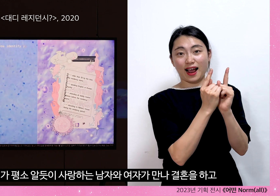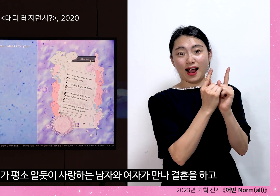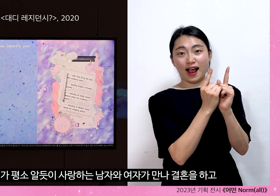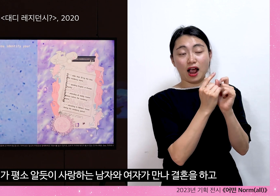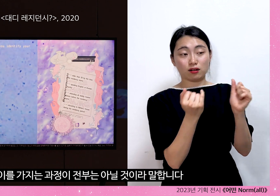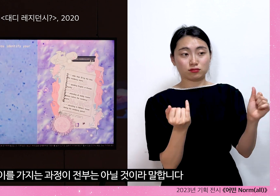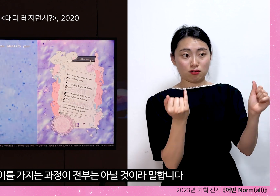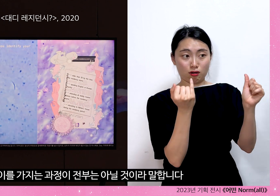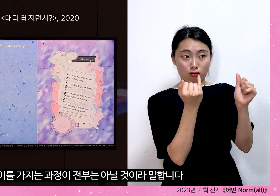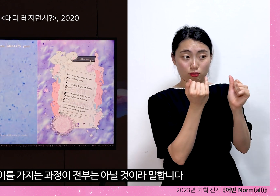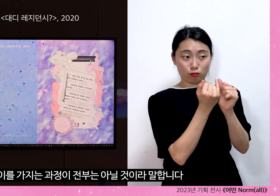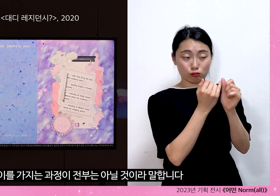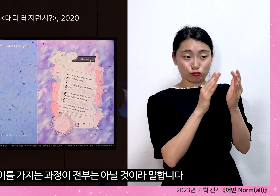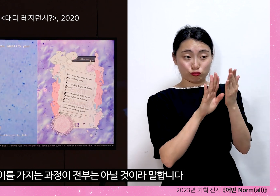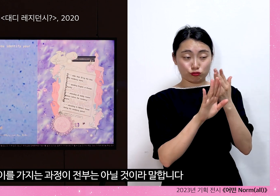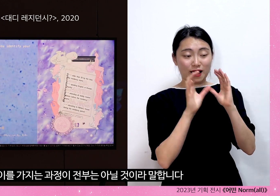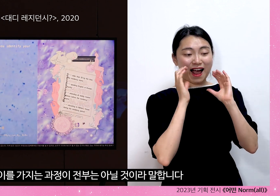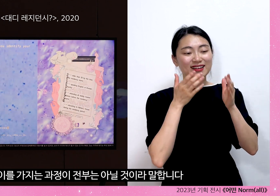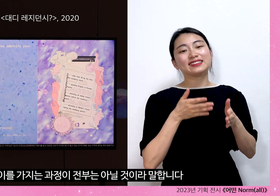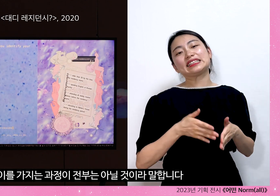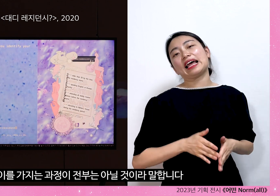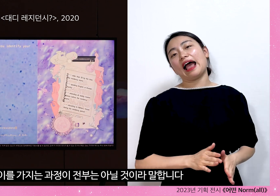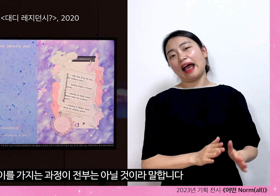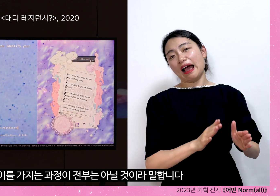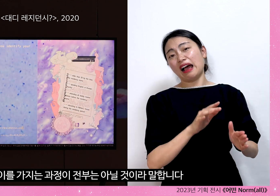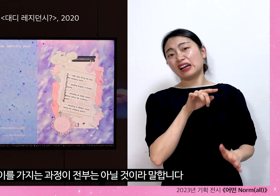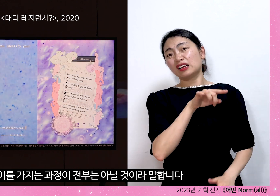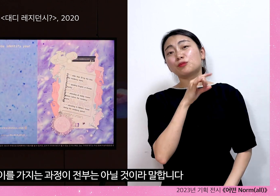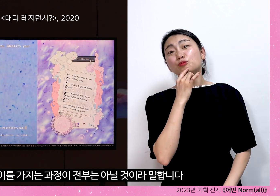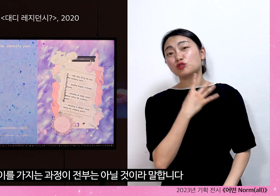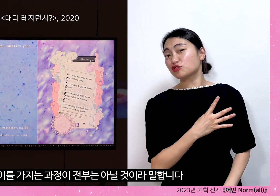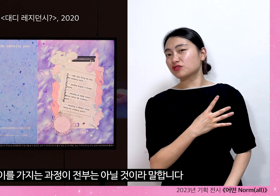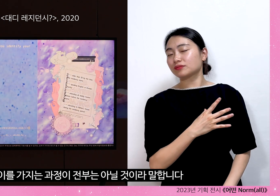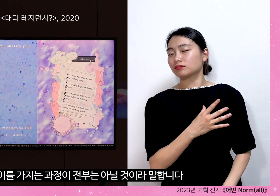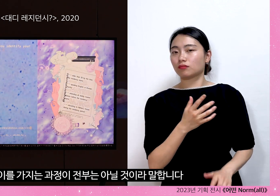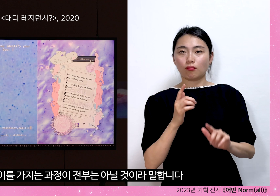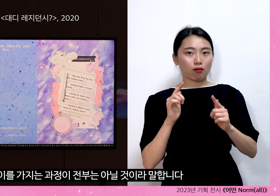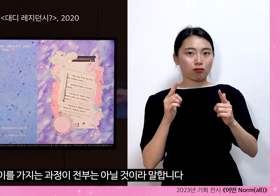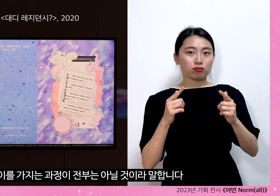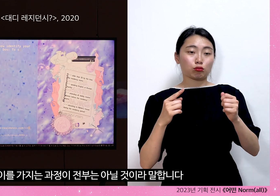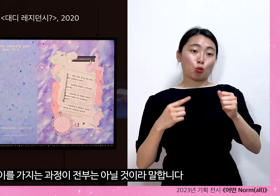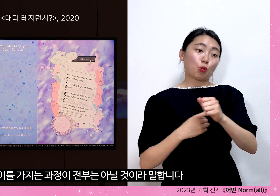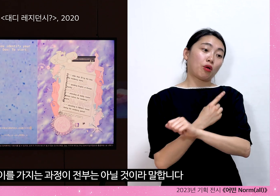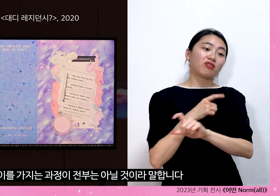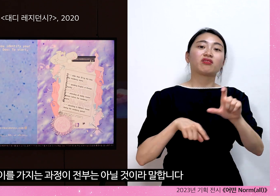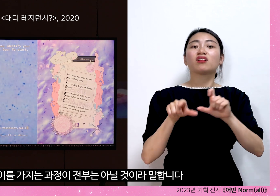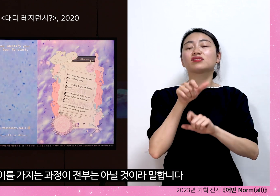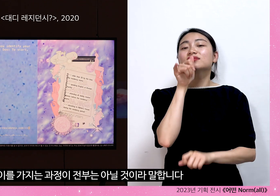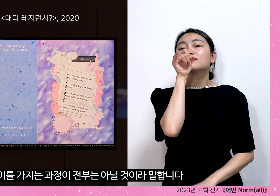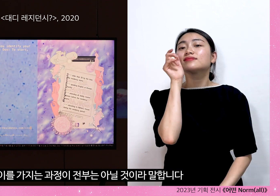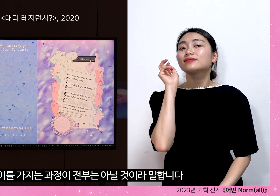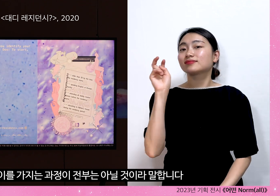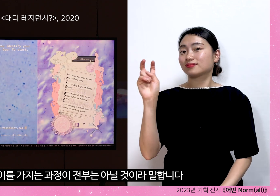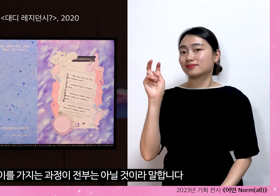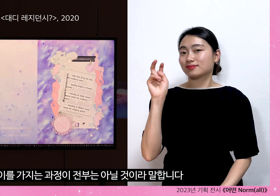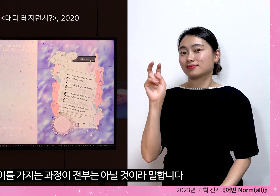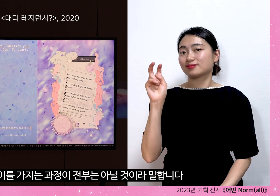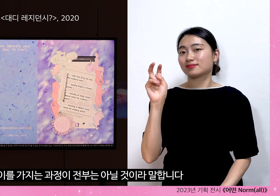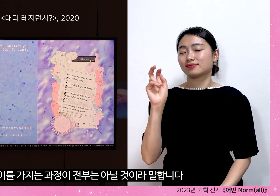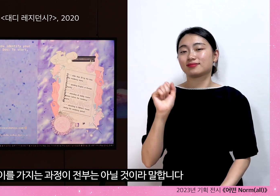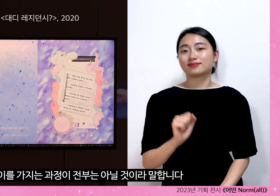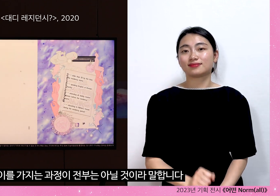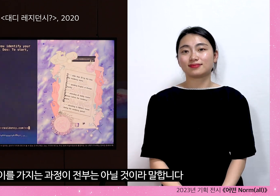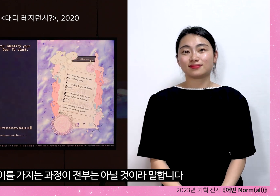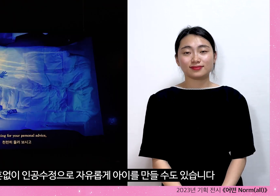하고 아이를 가지는 과정이 전부는 아닐 것이라 말합니다.